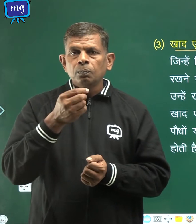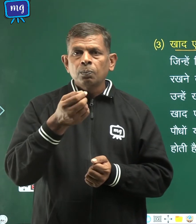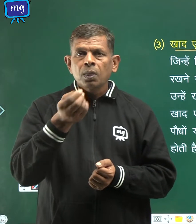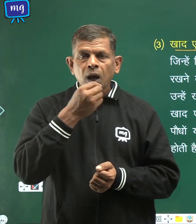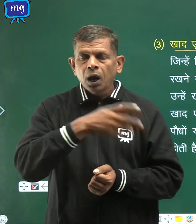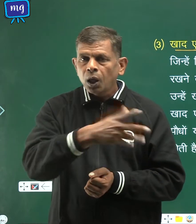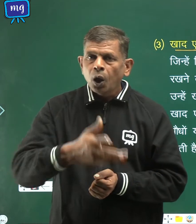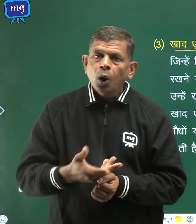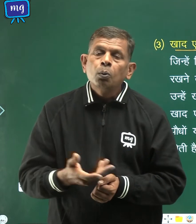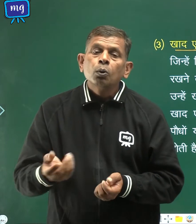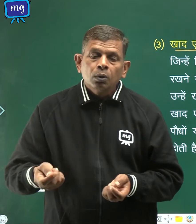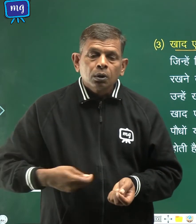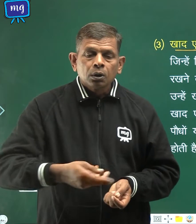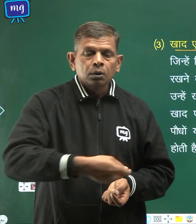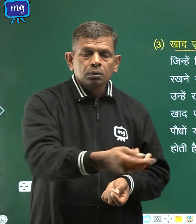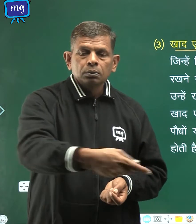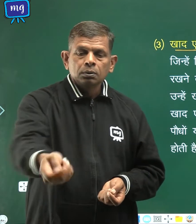उर्वरक देना।